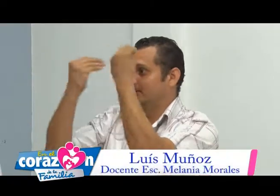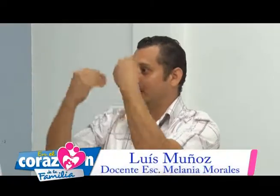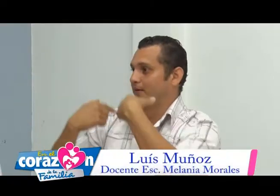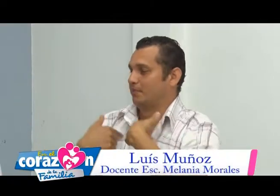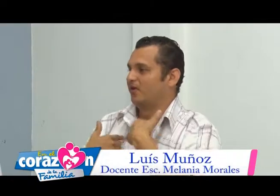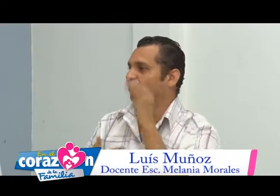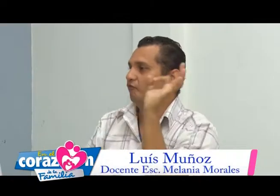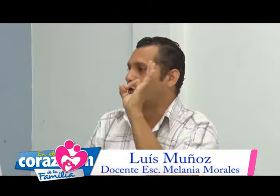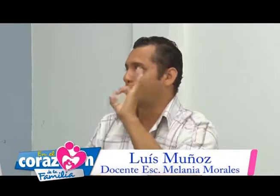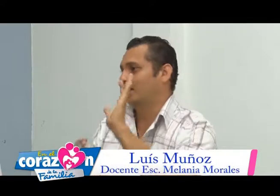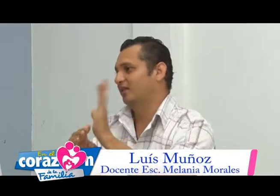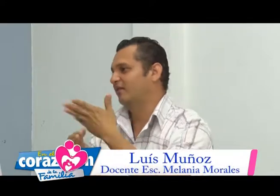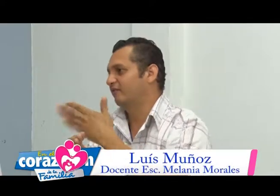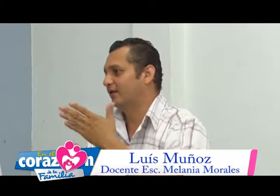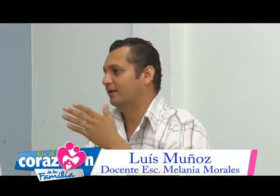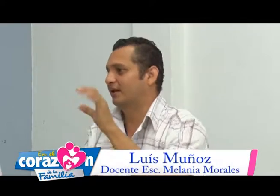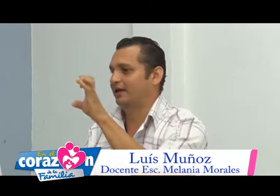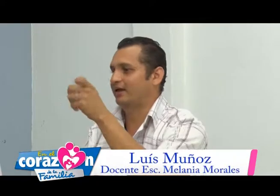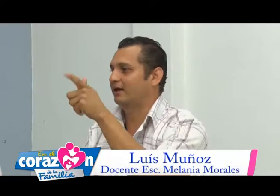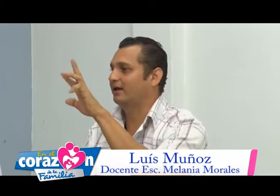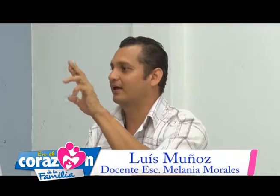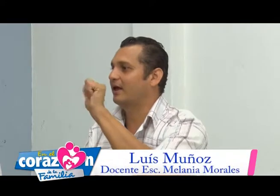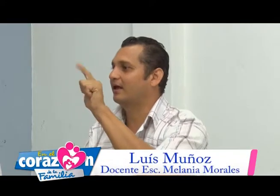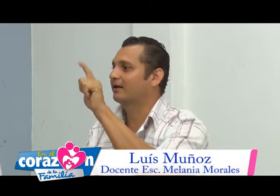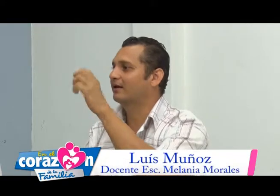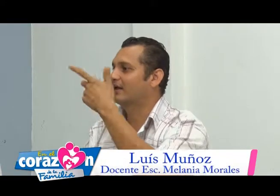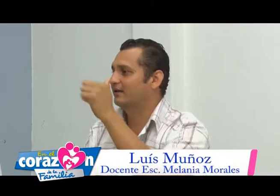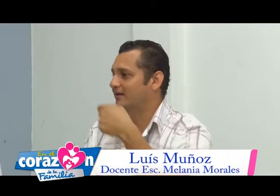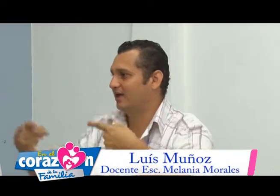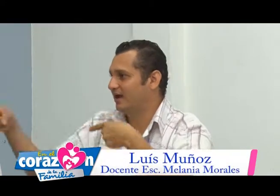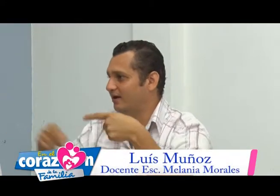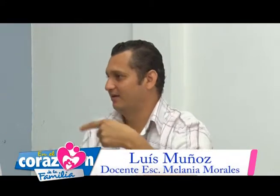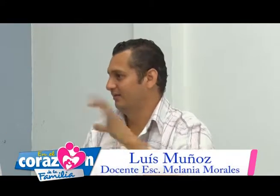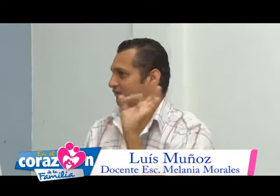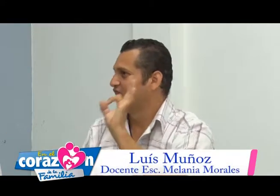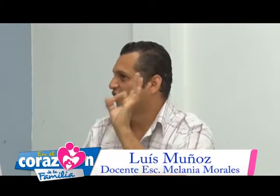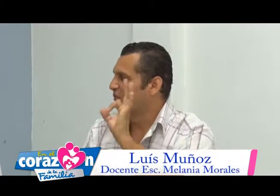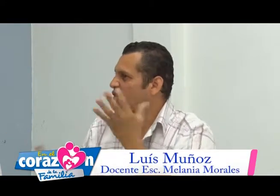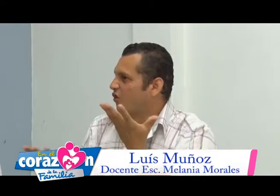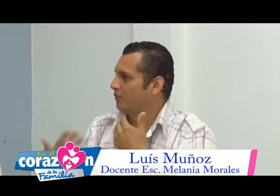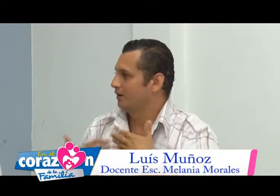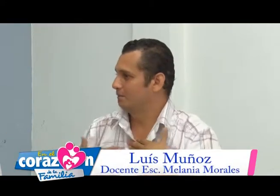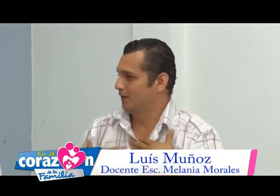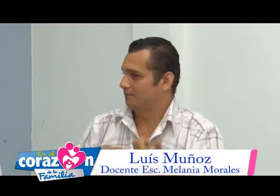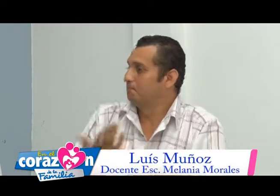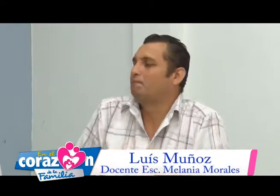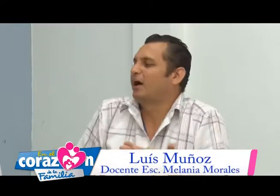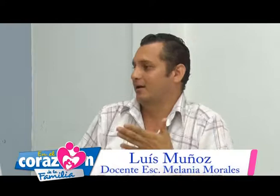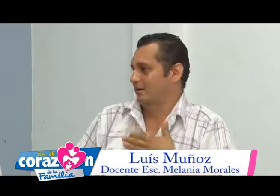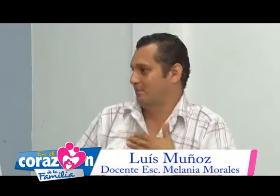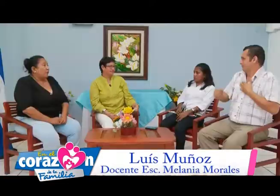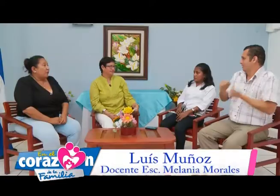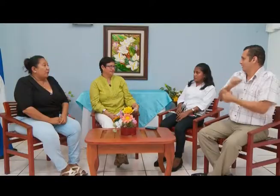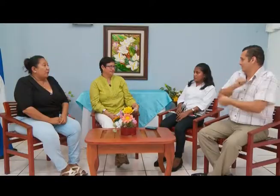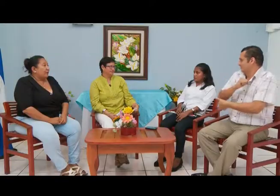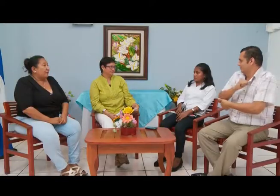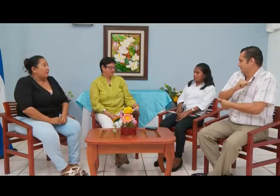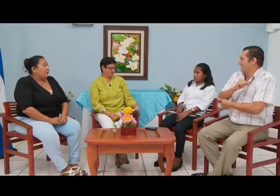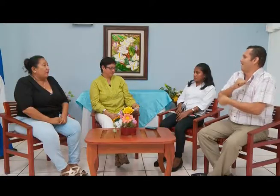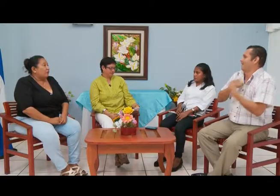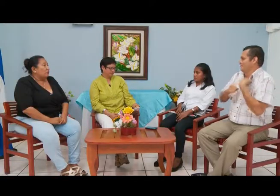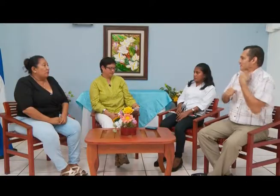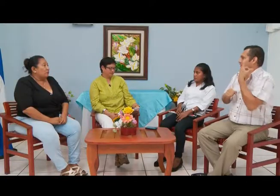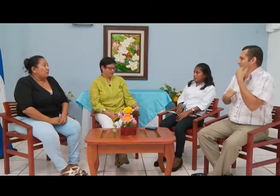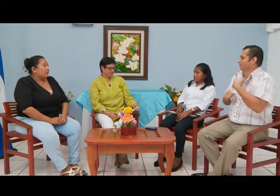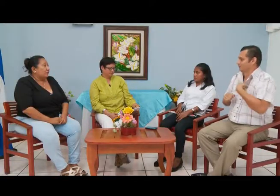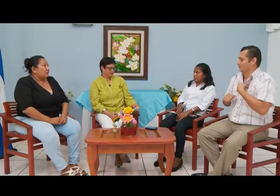la pedagogía porque nos enseña a mí las formas diferentes, las estrategias que se pueden dar. ¿Cómo puedo yo, por ejemplo, a